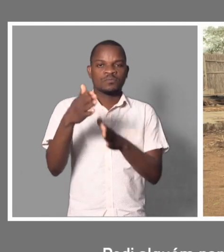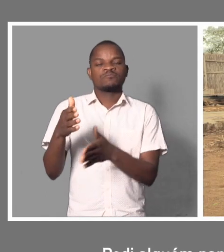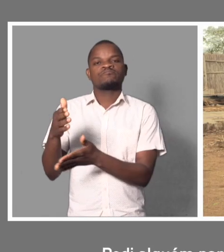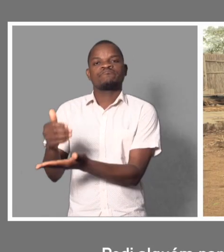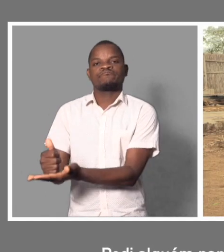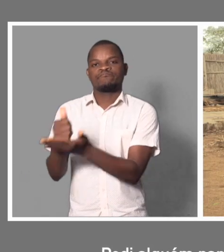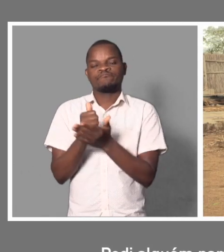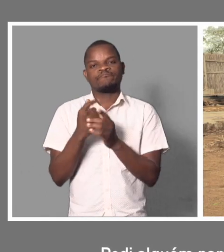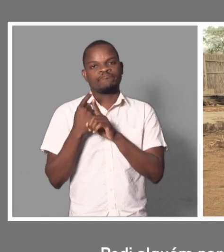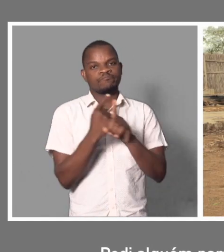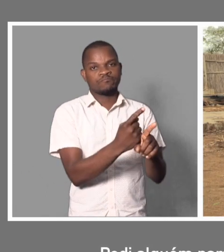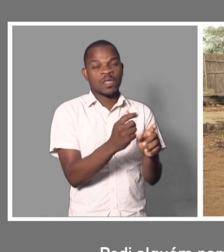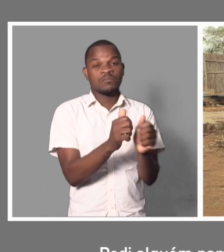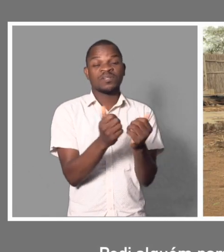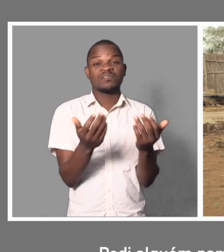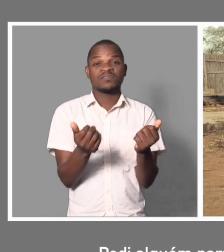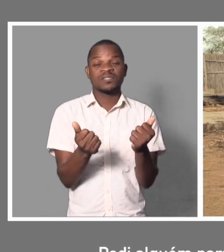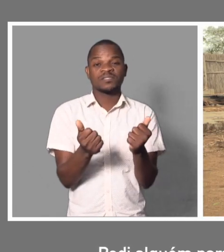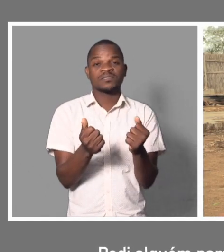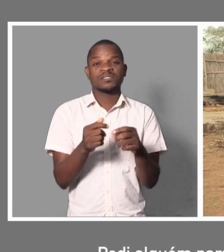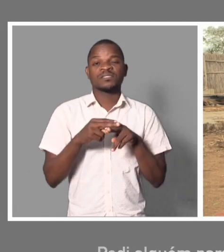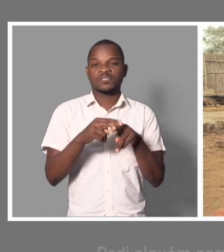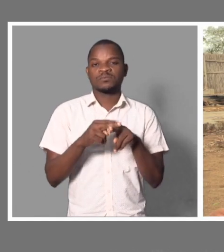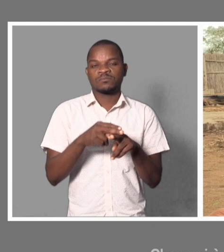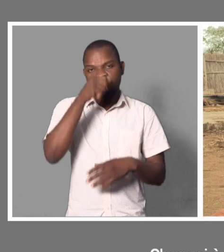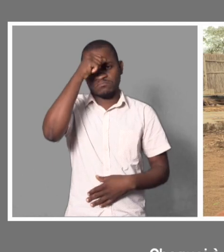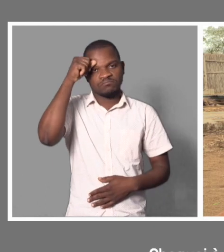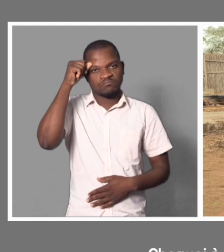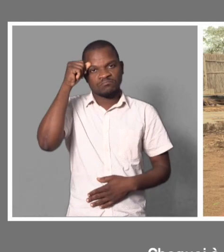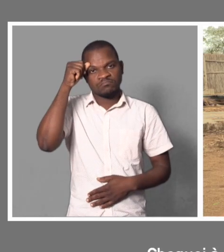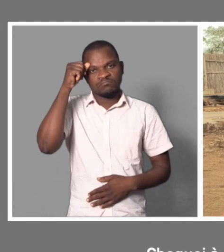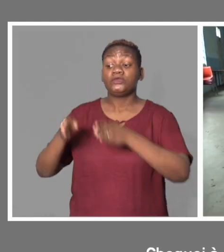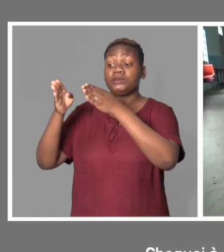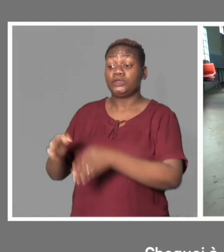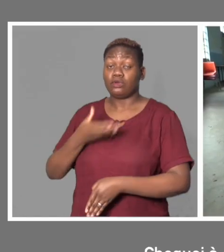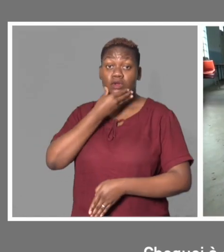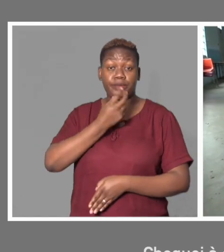não foi fácil o transporte porque era para 8 horas, cheguei na estrada não havia carro.